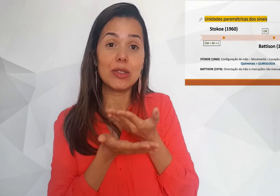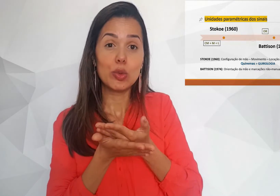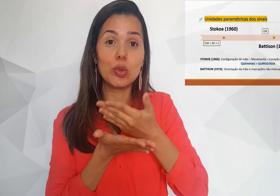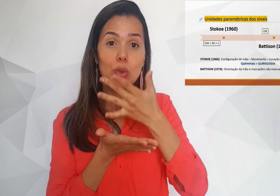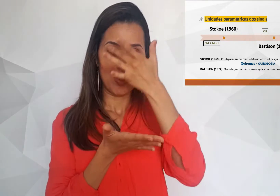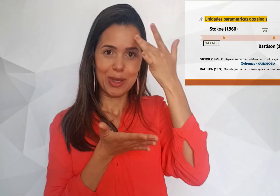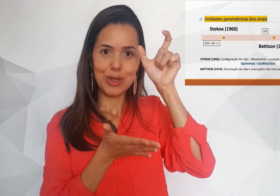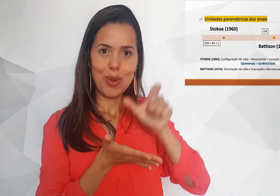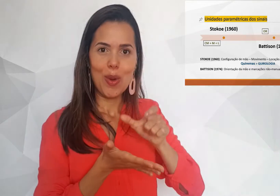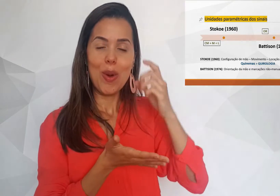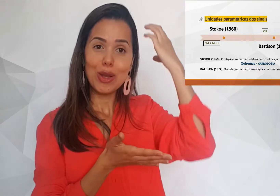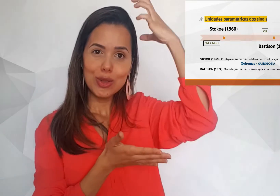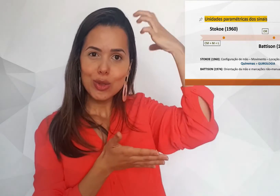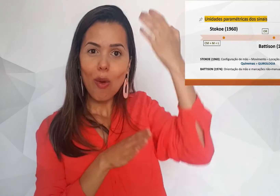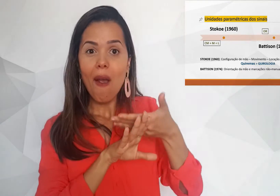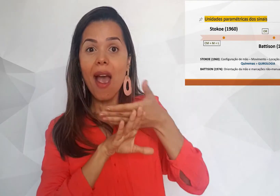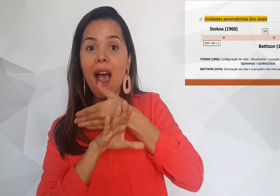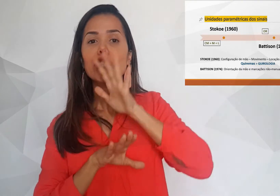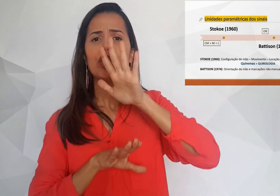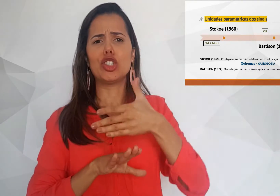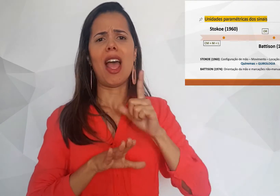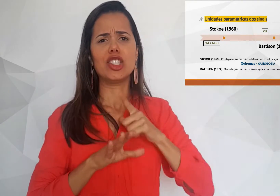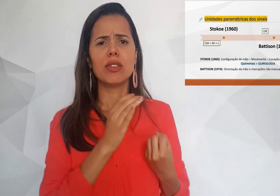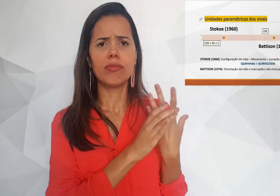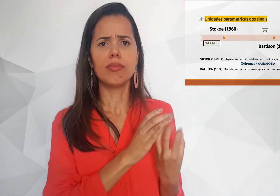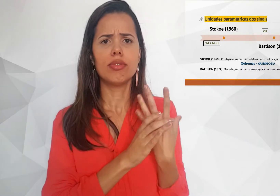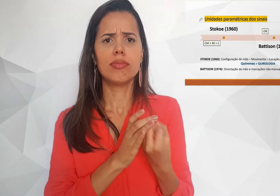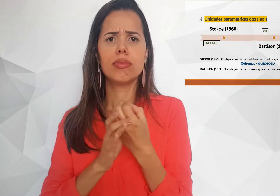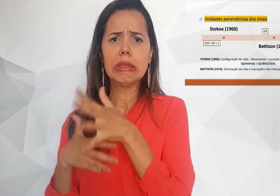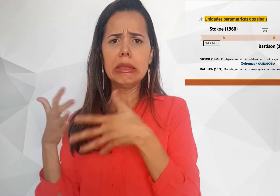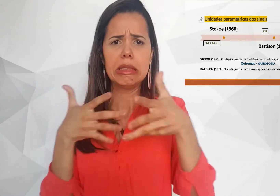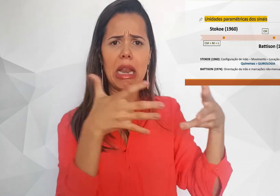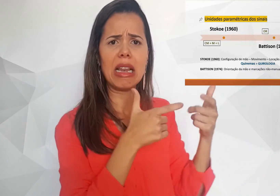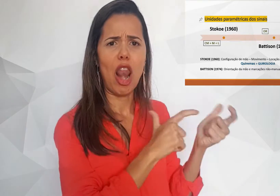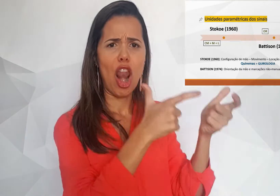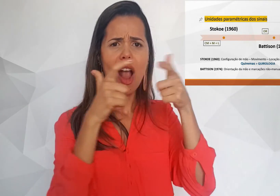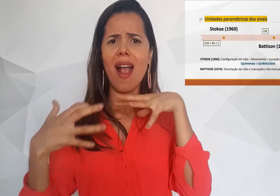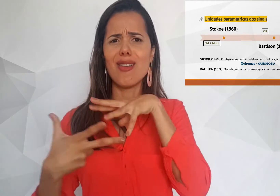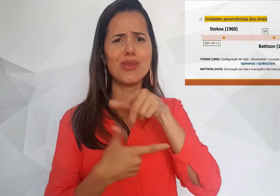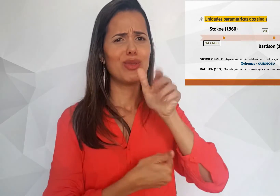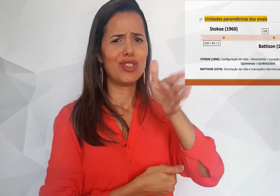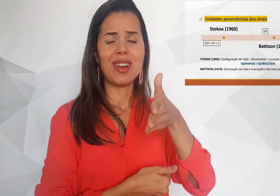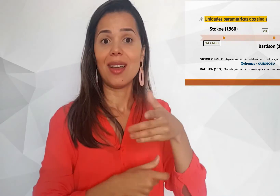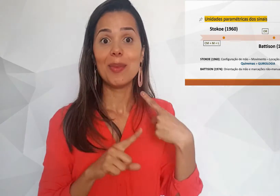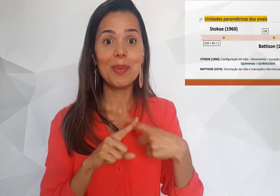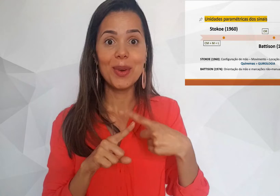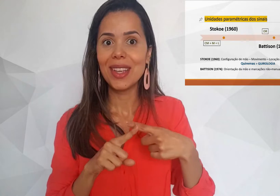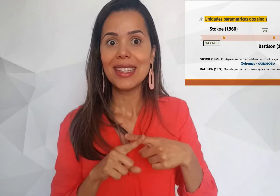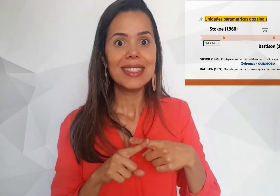registro ou línguas emergentes, né? Línguas sinalizadas. Claro que sim, a gente diz que sempre